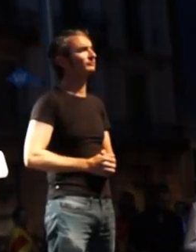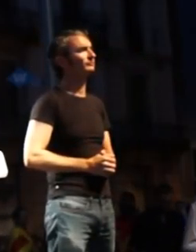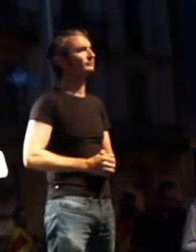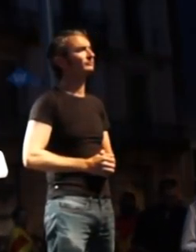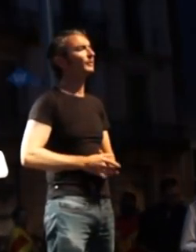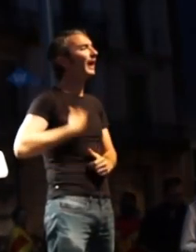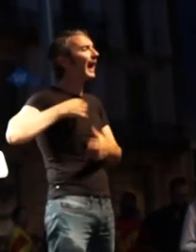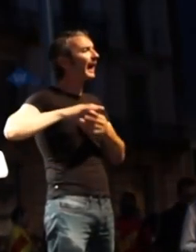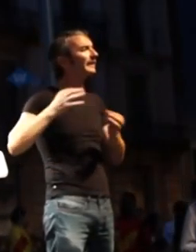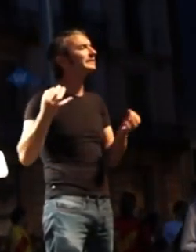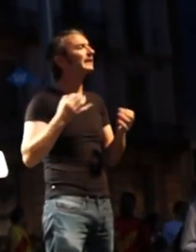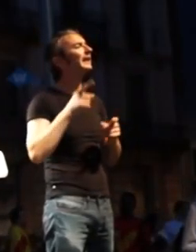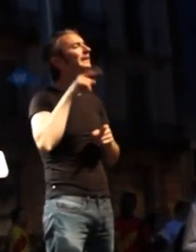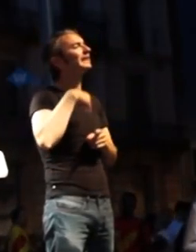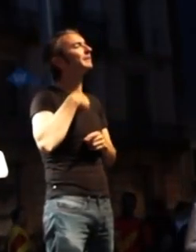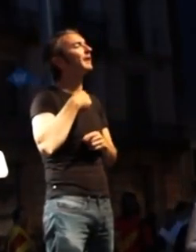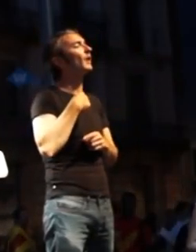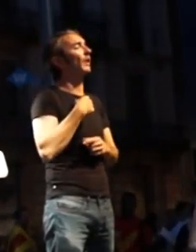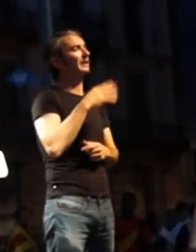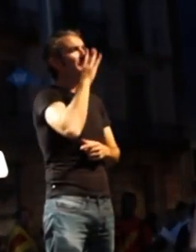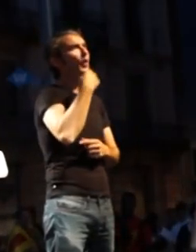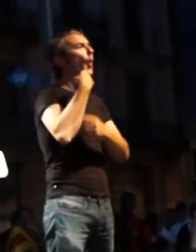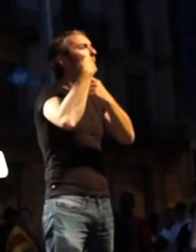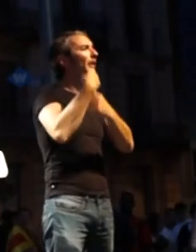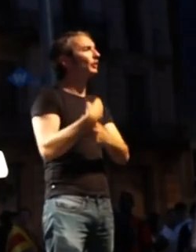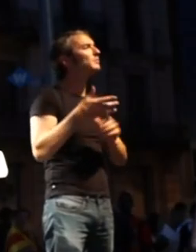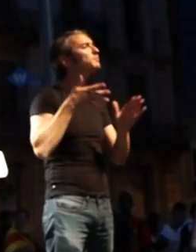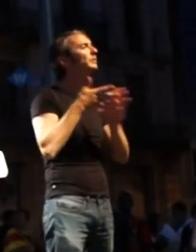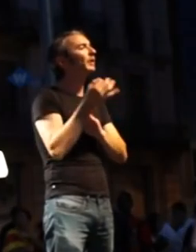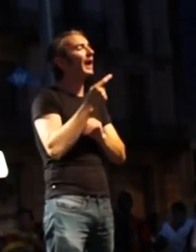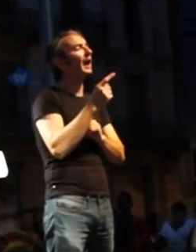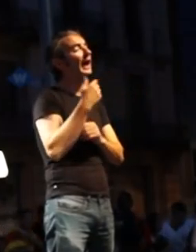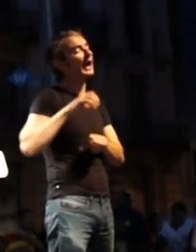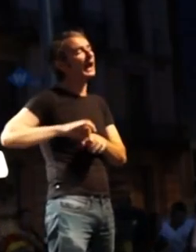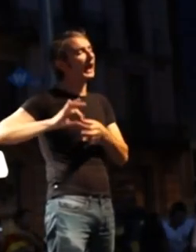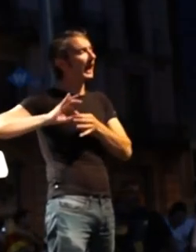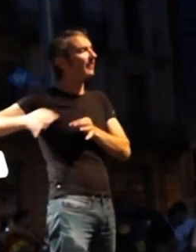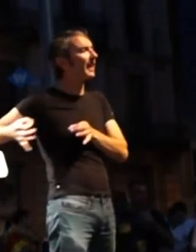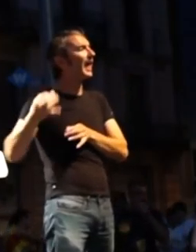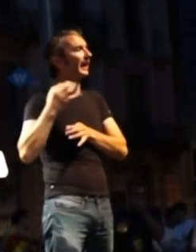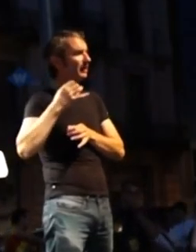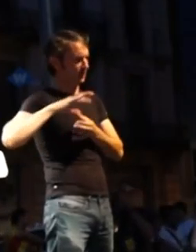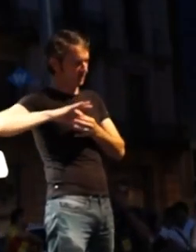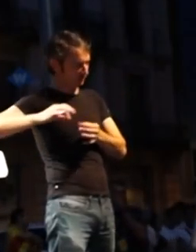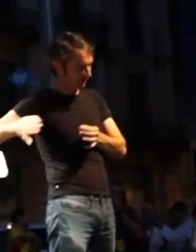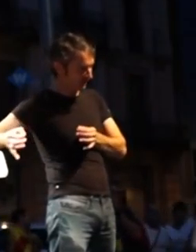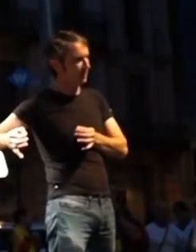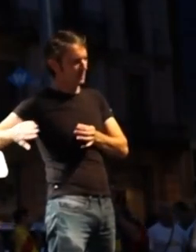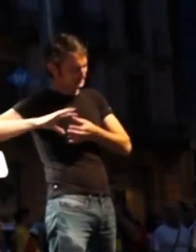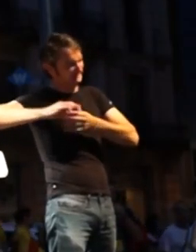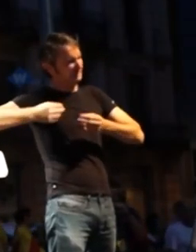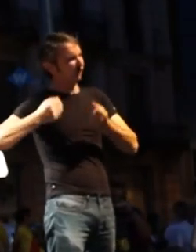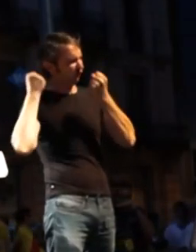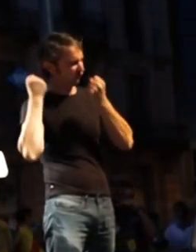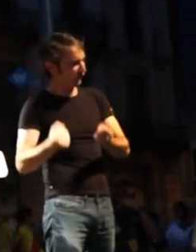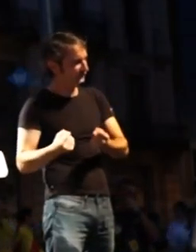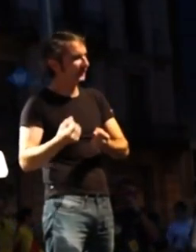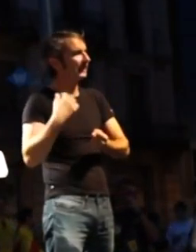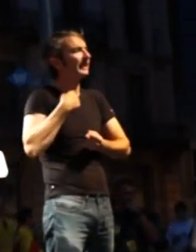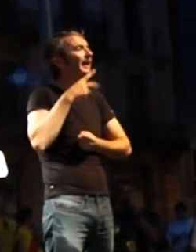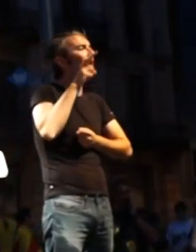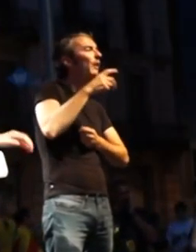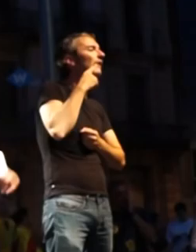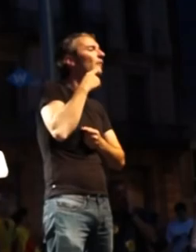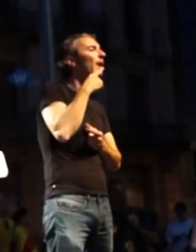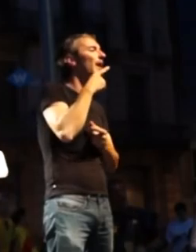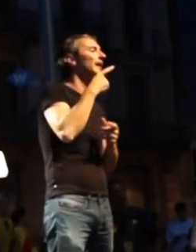Són cadenes també l'heterosexualitat obligatòria i són cadenes també, i cadenes forjades amb mil candaus, la tríada que lliga sexe,